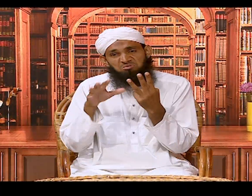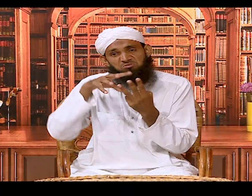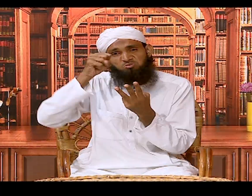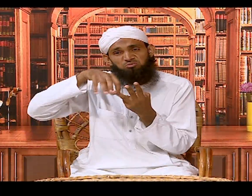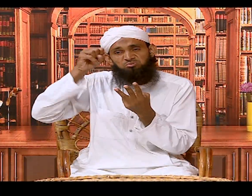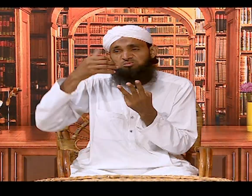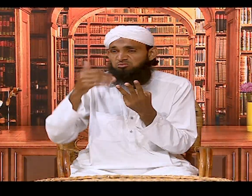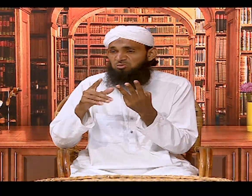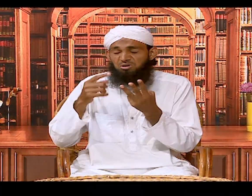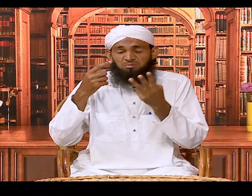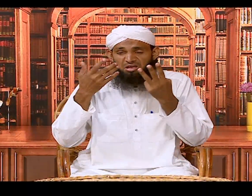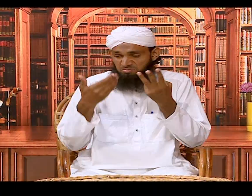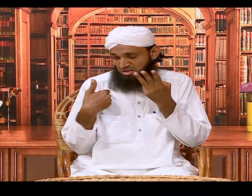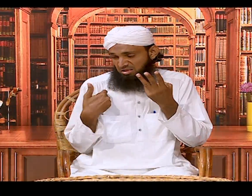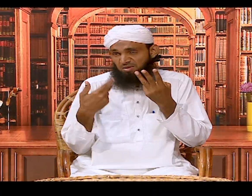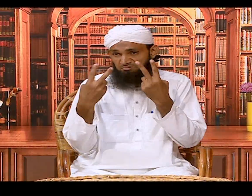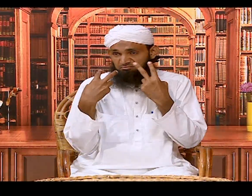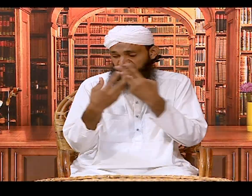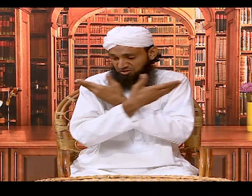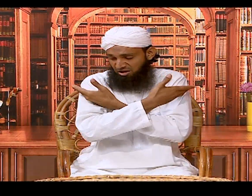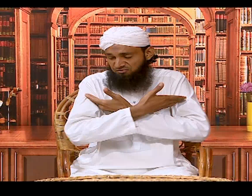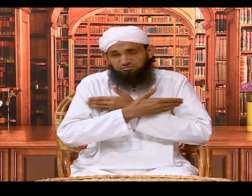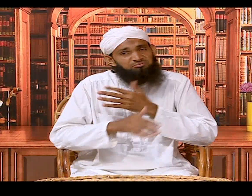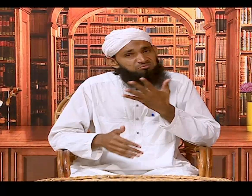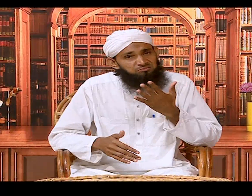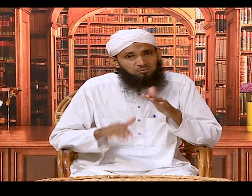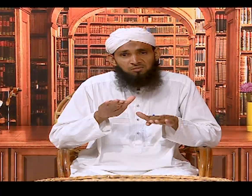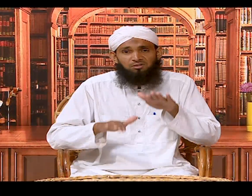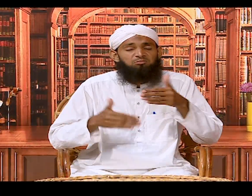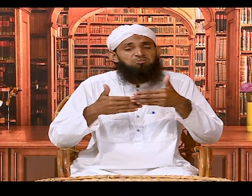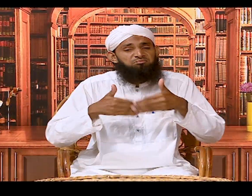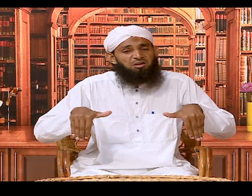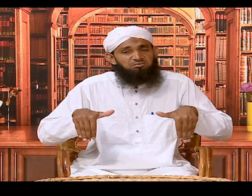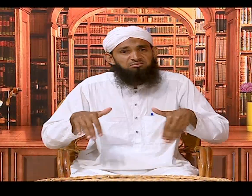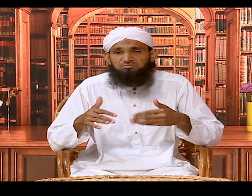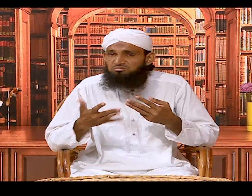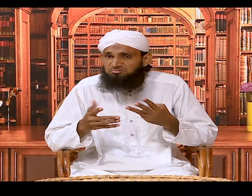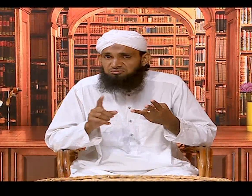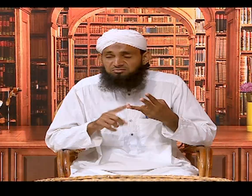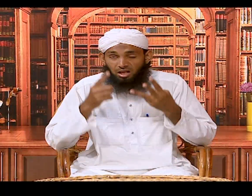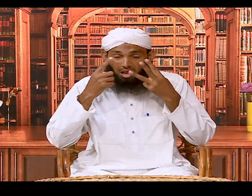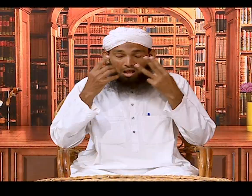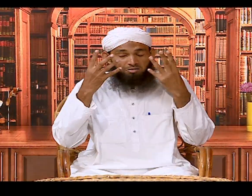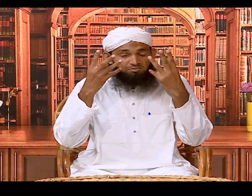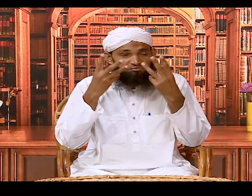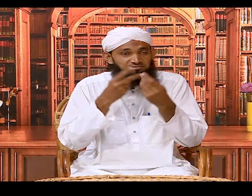ہوں۔ تم دیکھ ہی رہے ہو، میرے دونوں ہاتھ بھی کٹ چکے ہیں، میرے دونوں پاؤں بھی کٹ چکے ہیں، اور آنکھوں کی بینائی